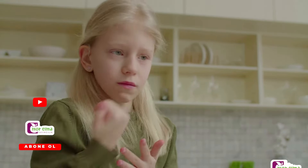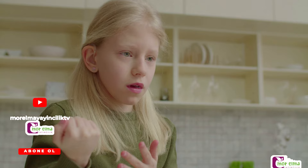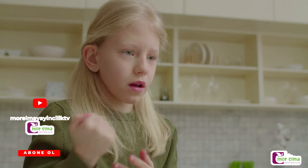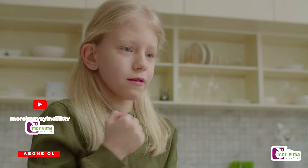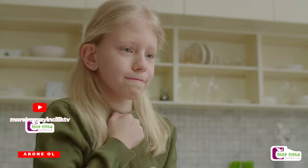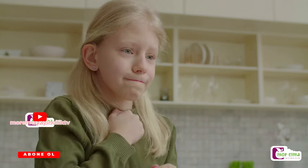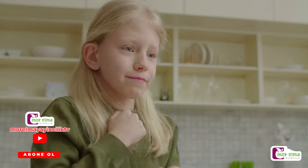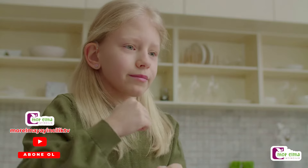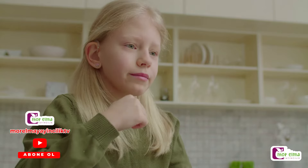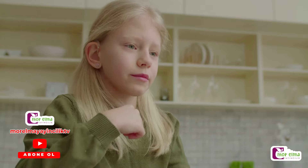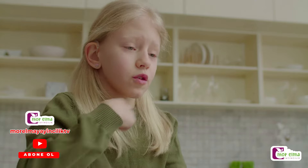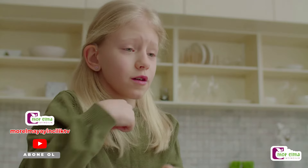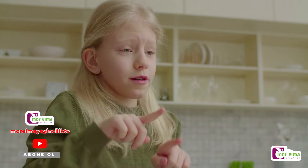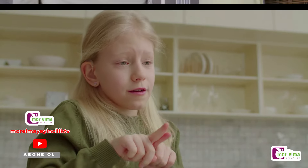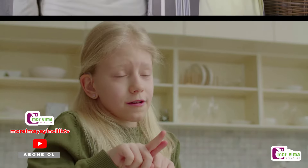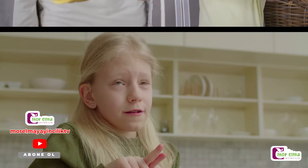kullanarak iletişim kurabilirler.